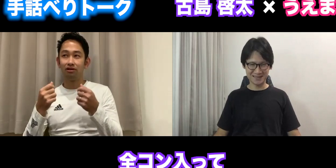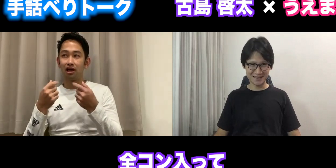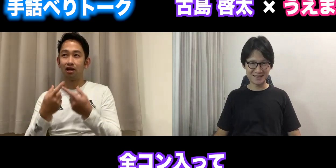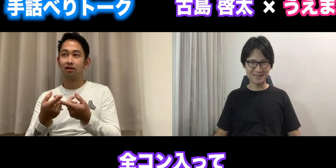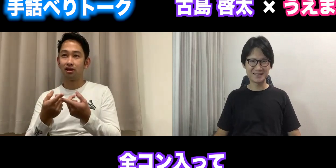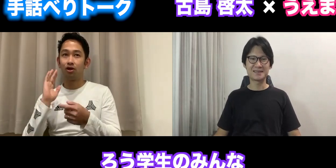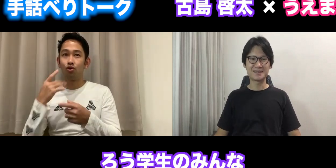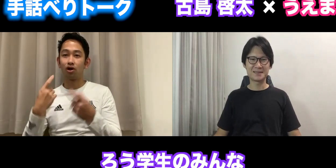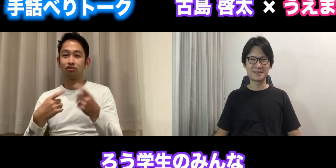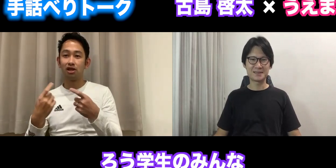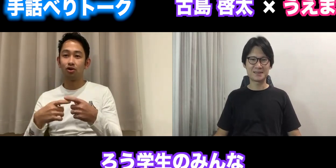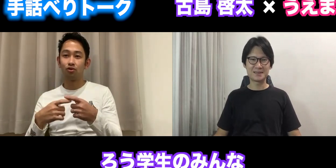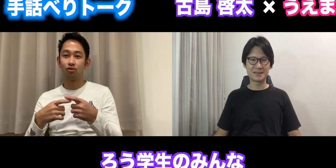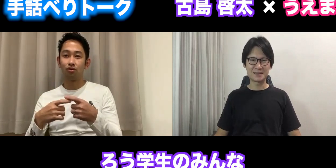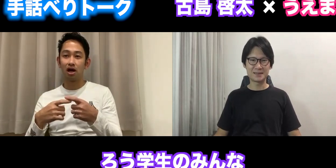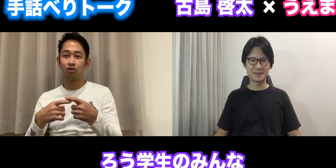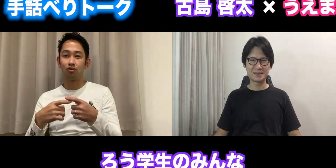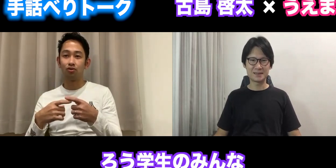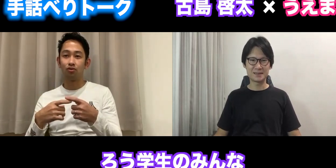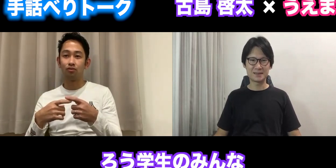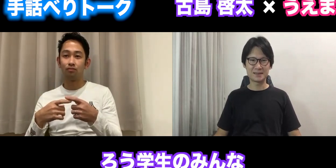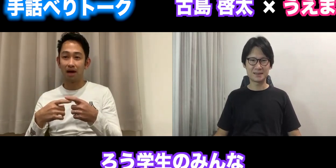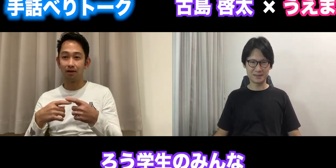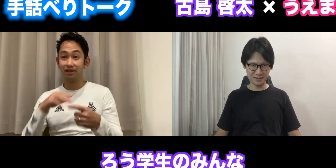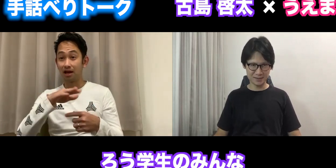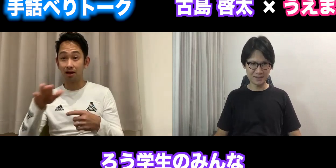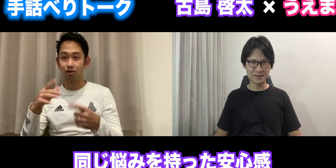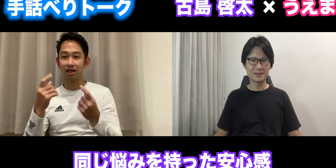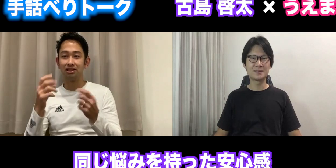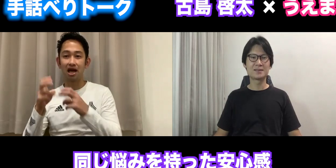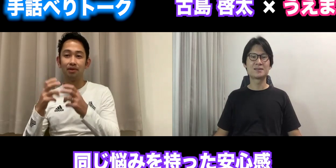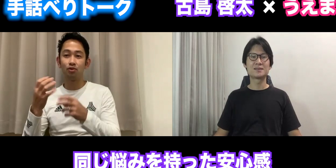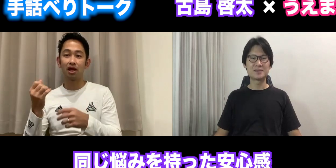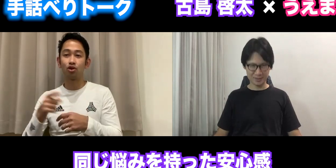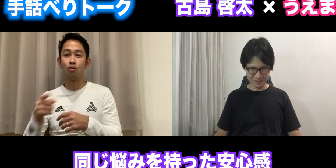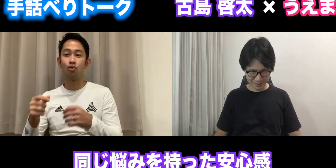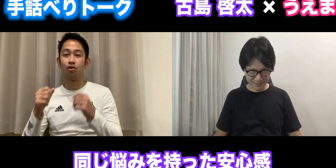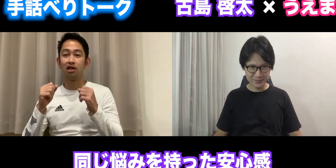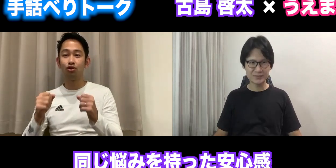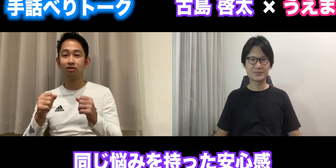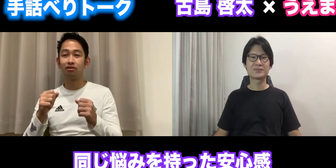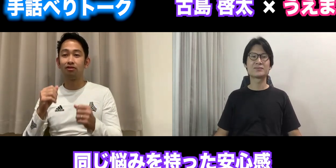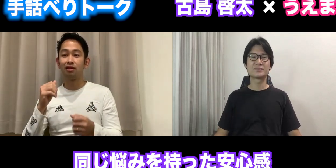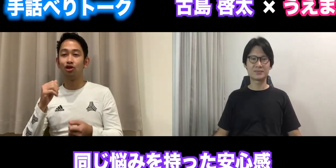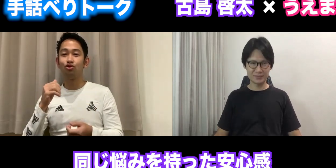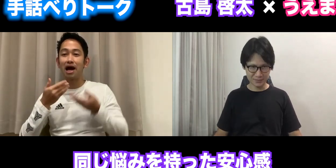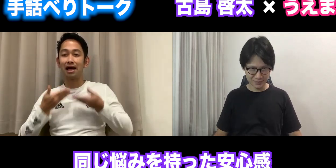入ってろう学生のまあな同じなら実はた人も言って言う安心